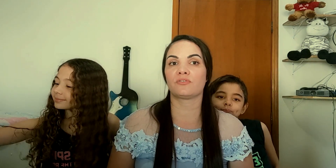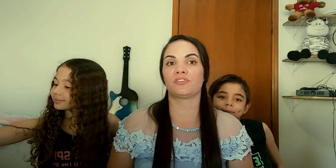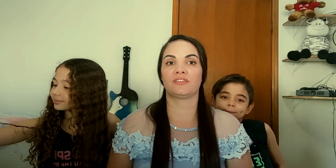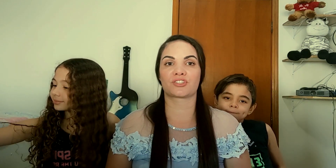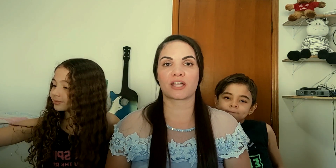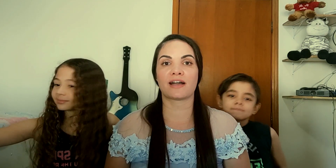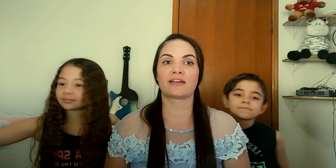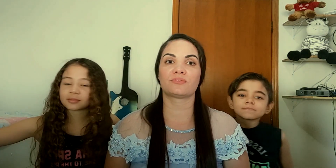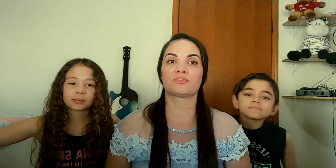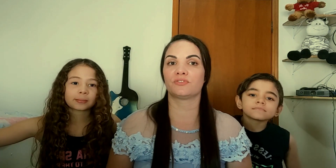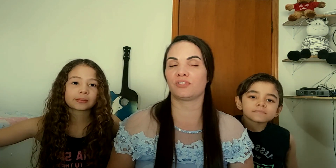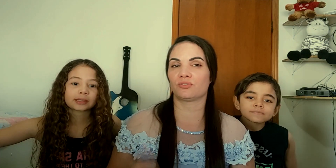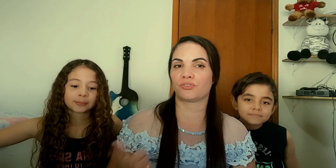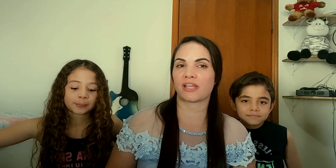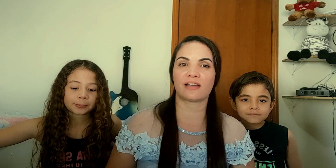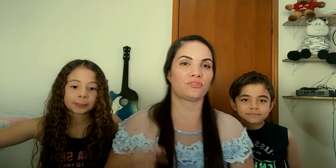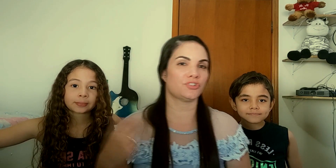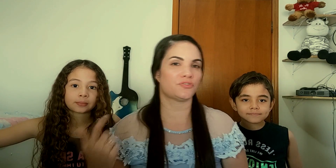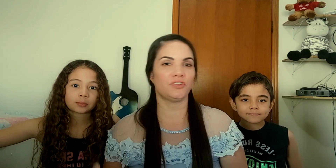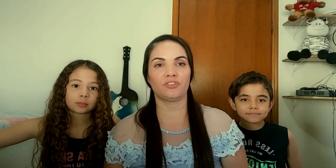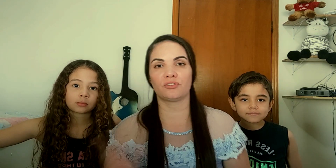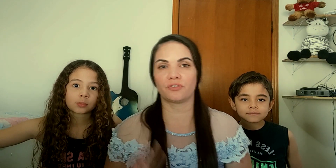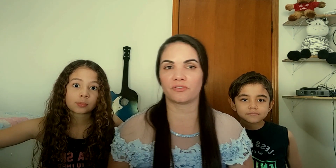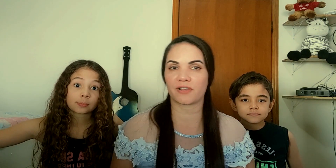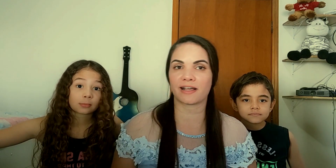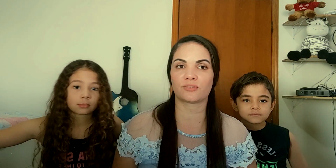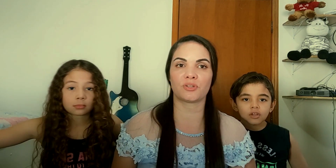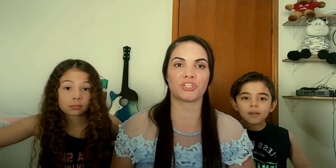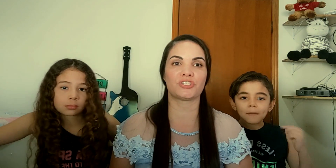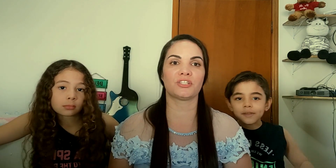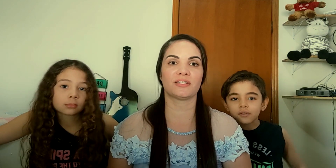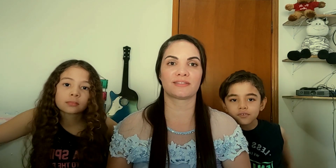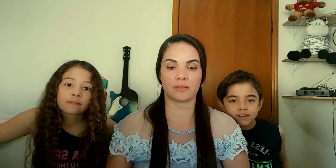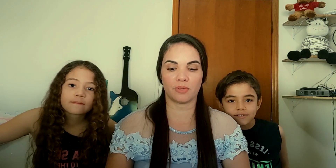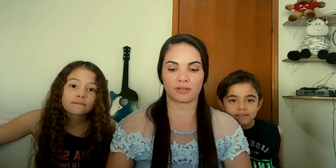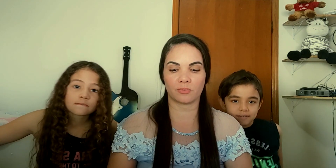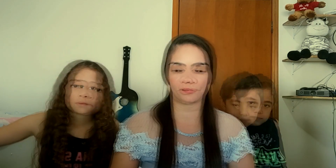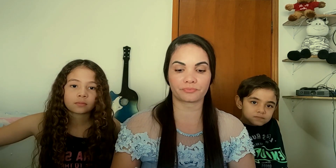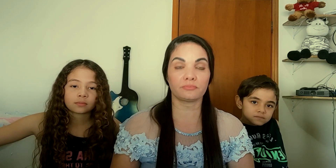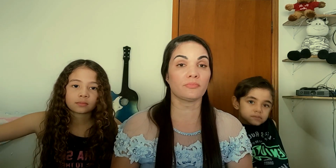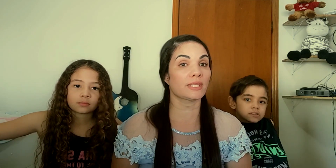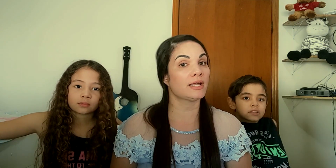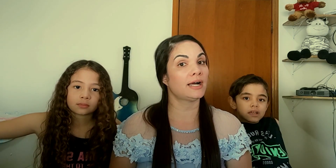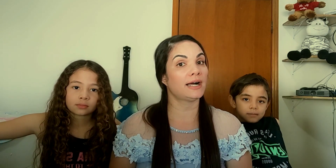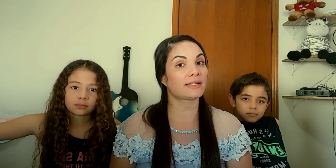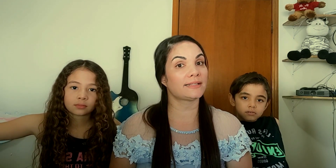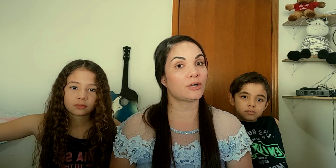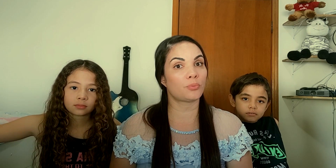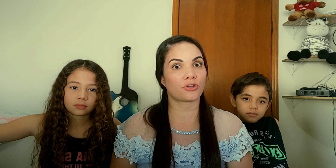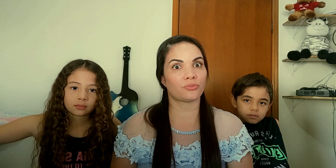vocês acharam, se vocês gostaram, se foi difícil, se foi fácil. Pra gente saber, tá bom? Até o próximo